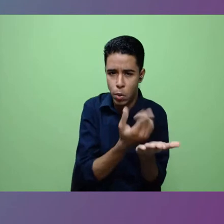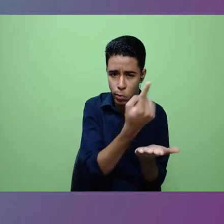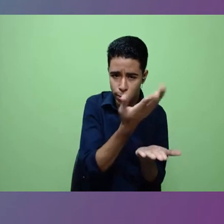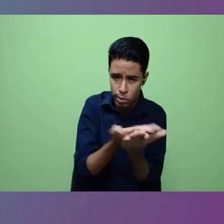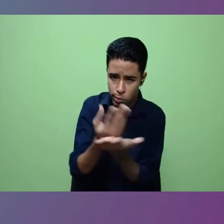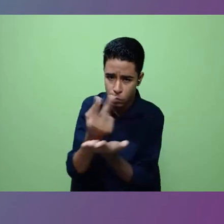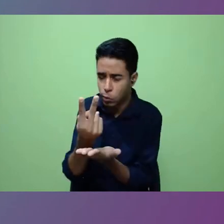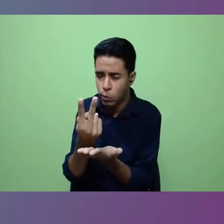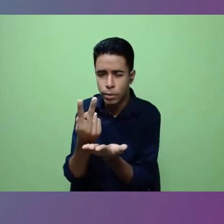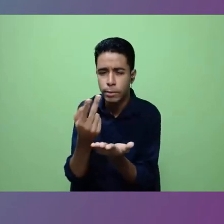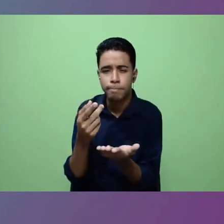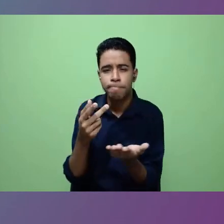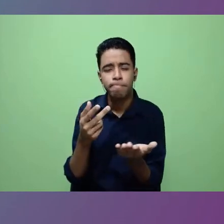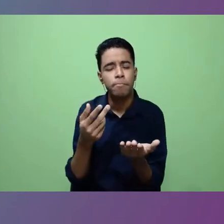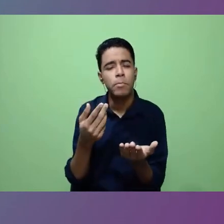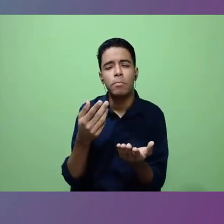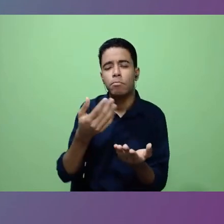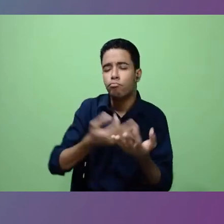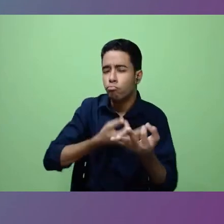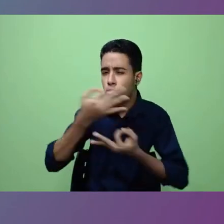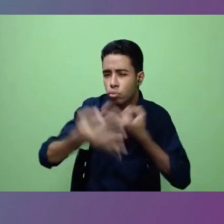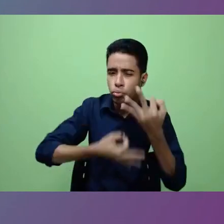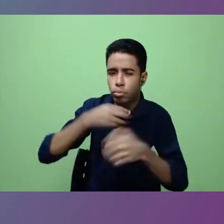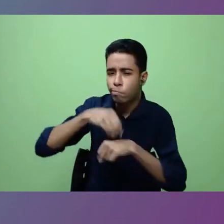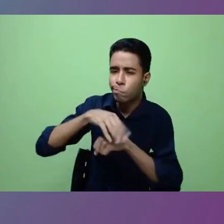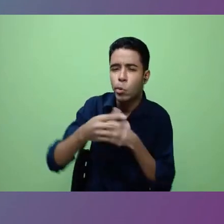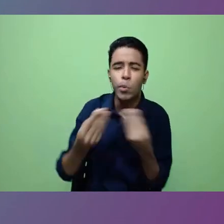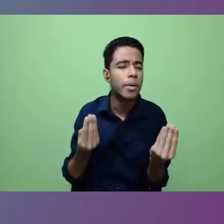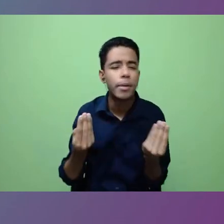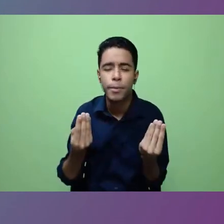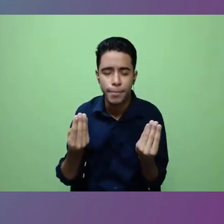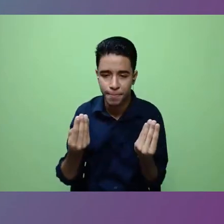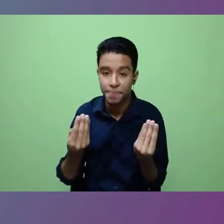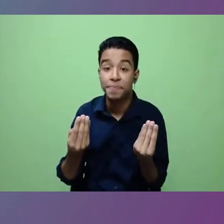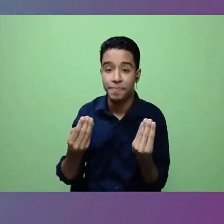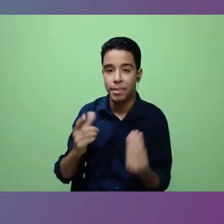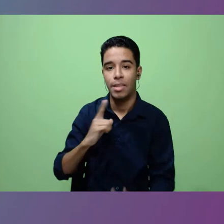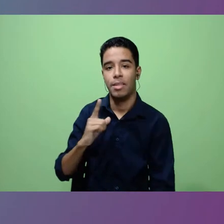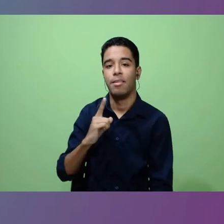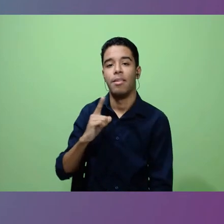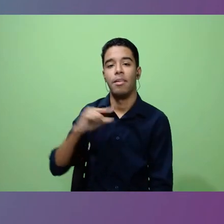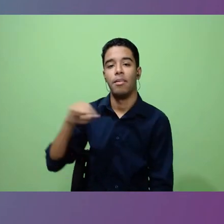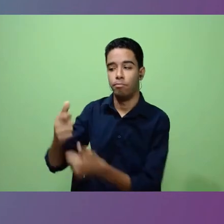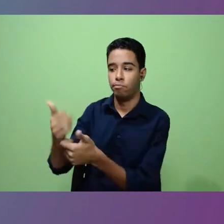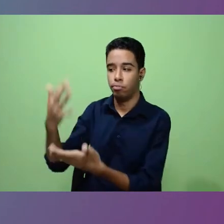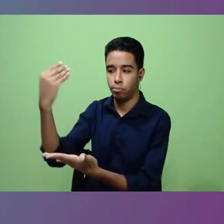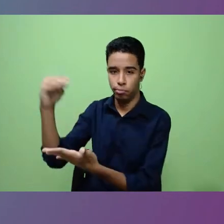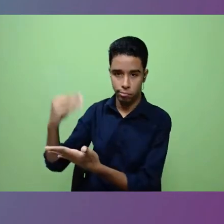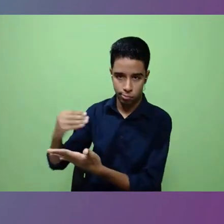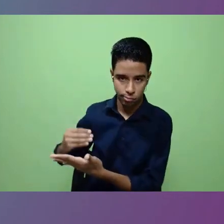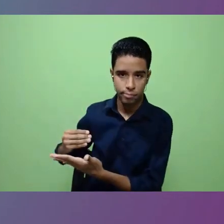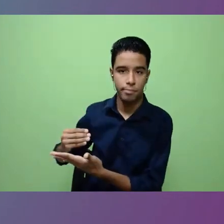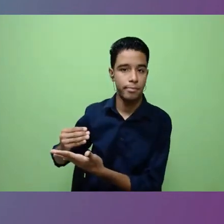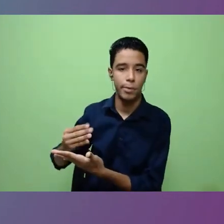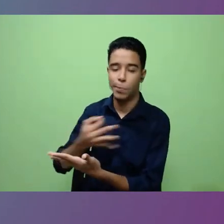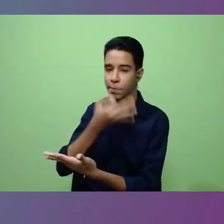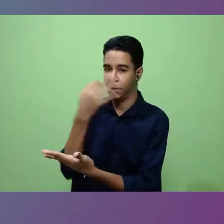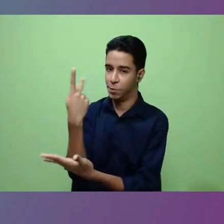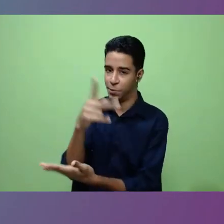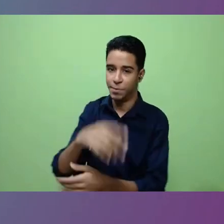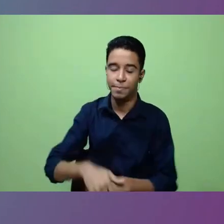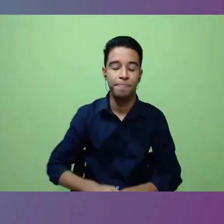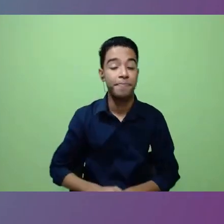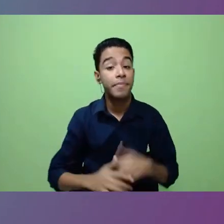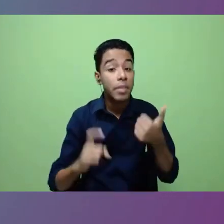os comentários para que a gente possa conversar sobre isso. Não esquece, pessoal, de deixar o joinha aqui na nossa transmissão,